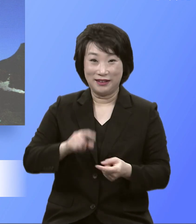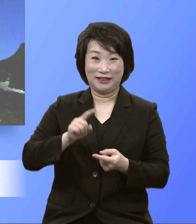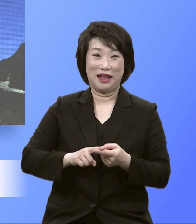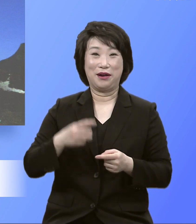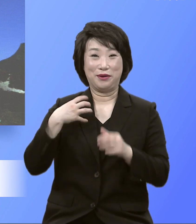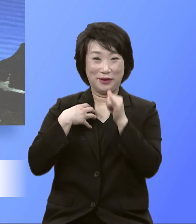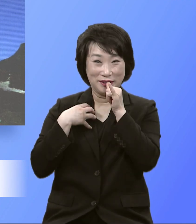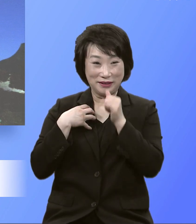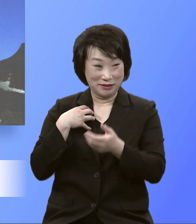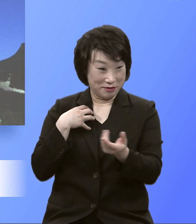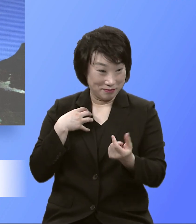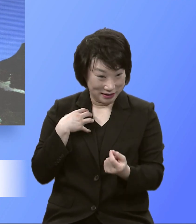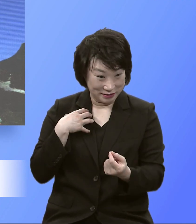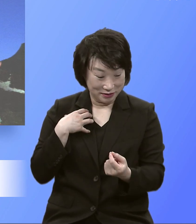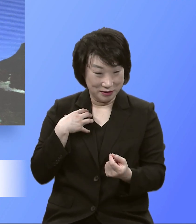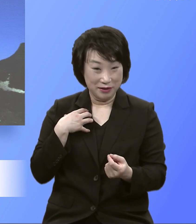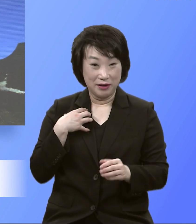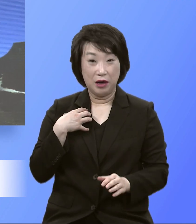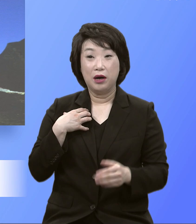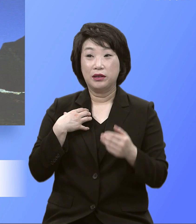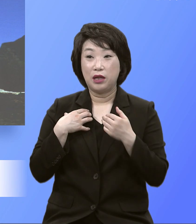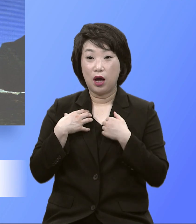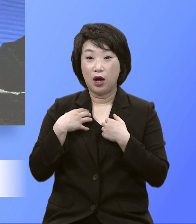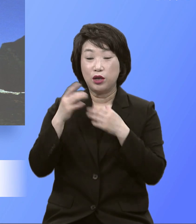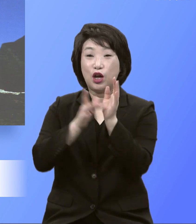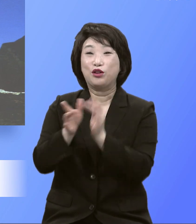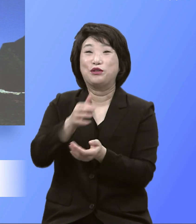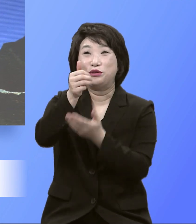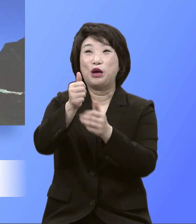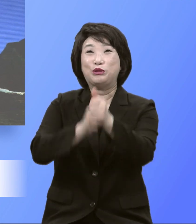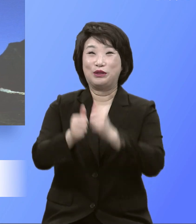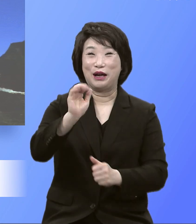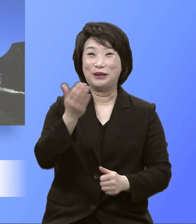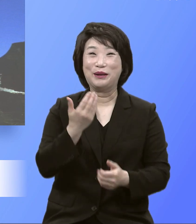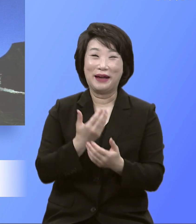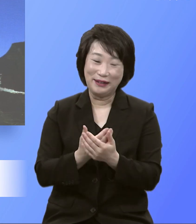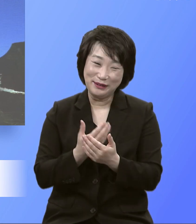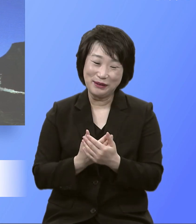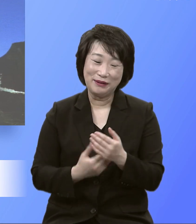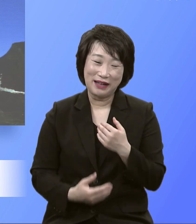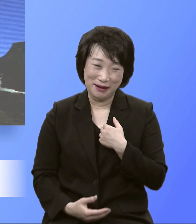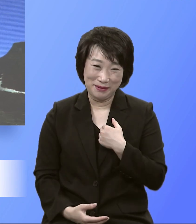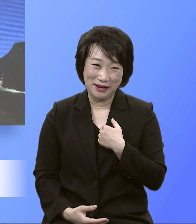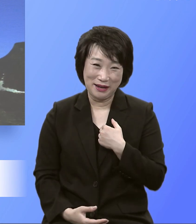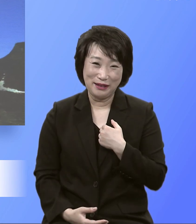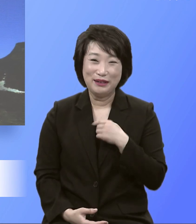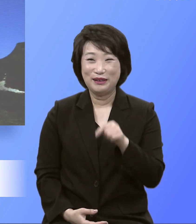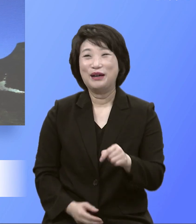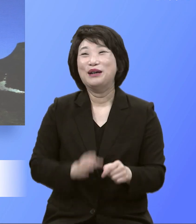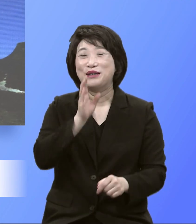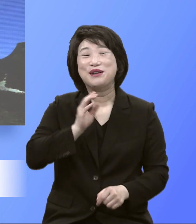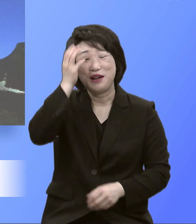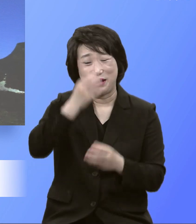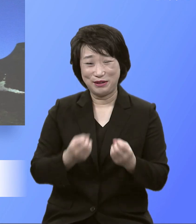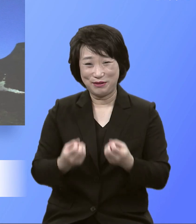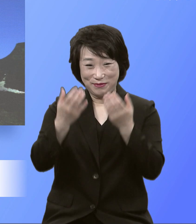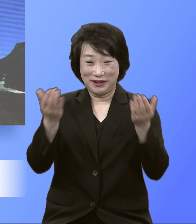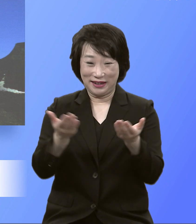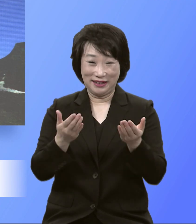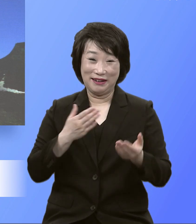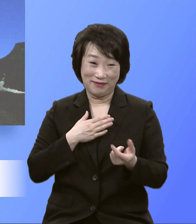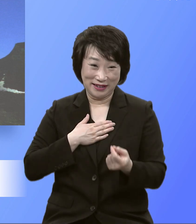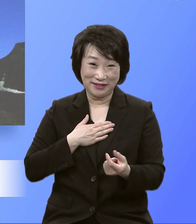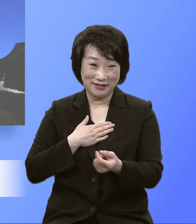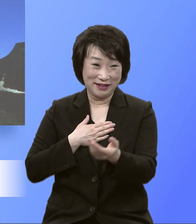이 말이야. 내가 예수의 후사가 되게 하소서. 얼마나 신령한 축복의 사건이냐 이